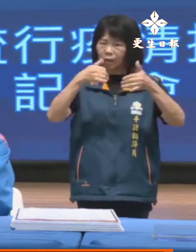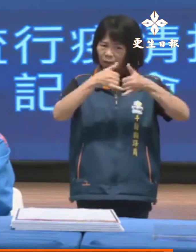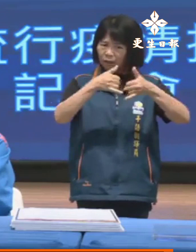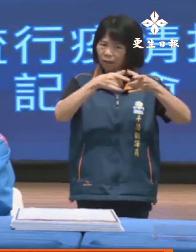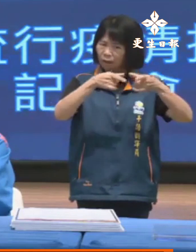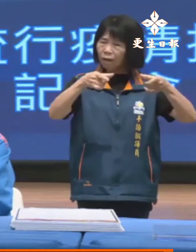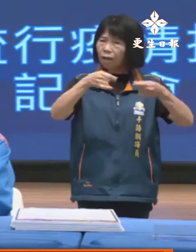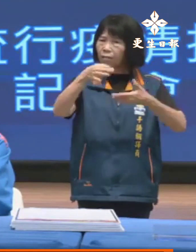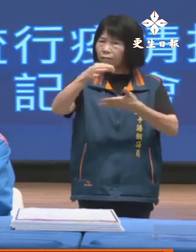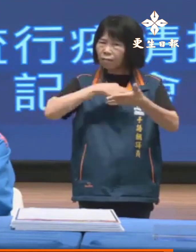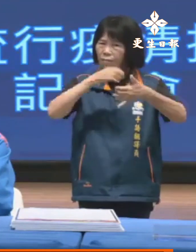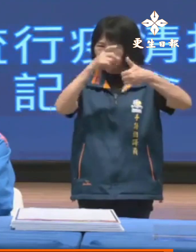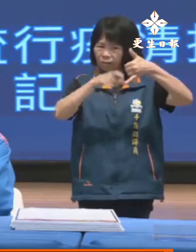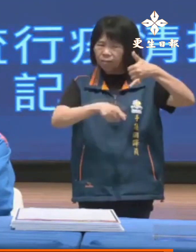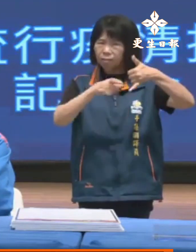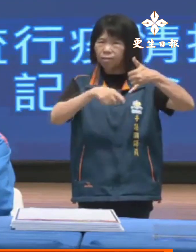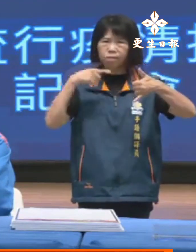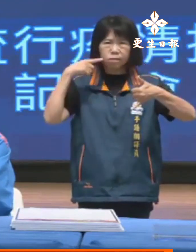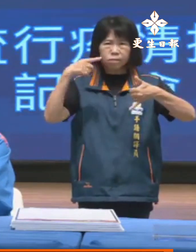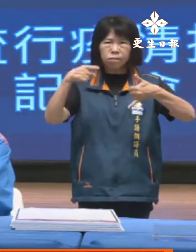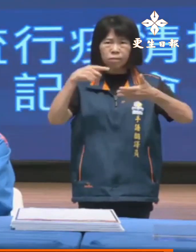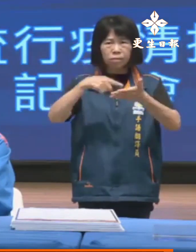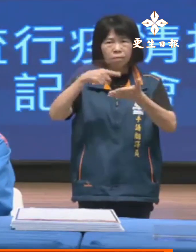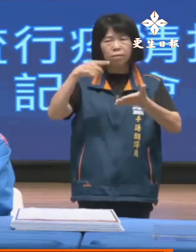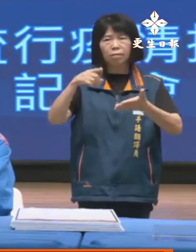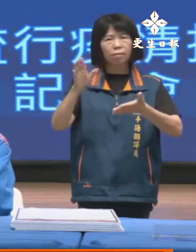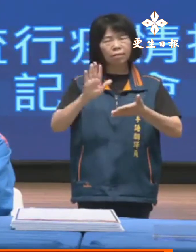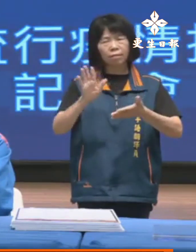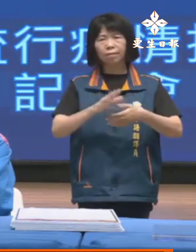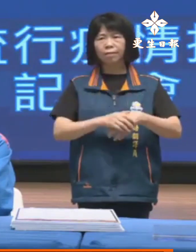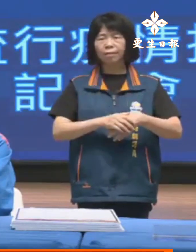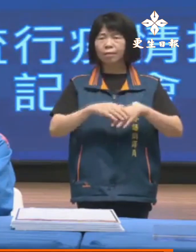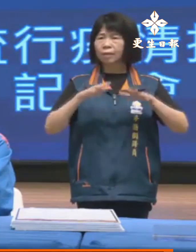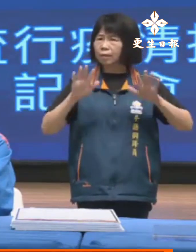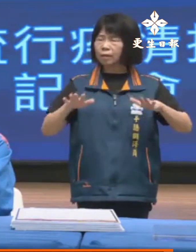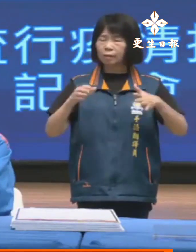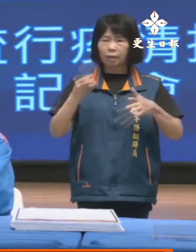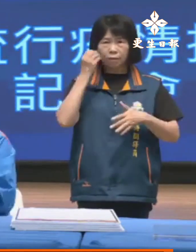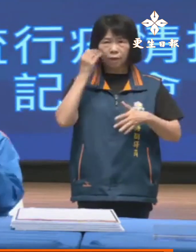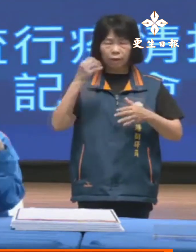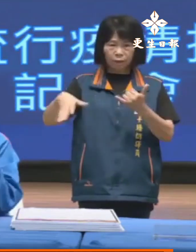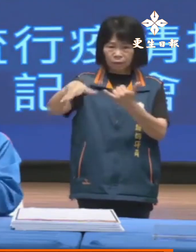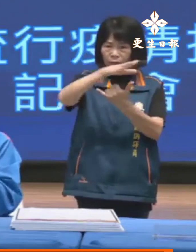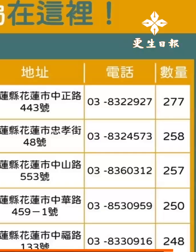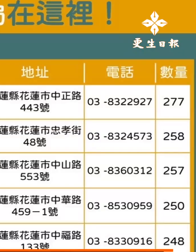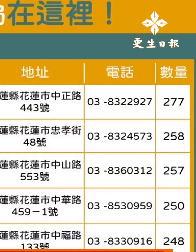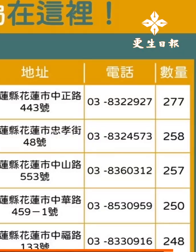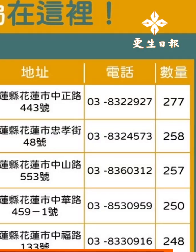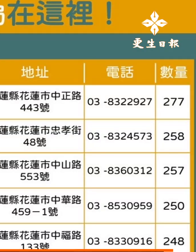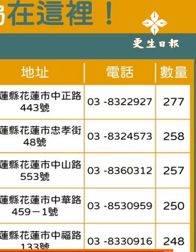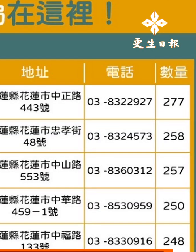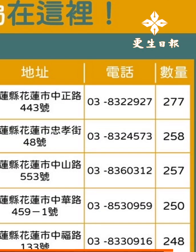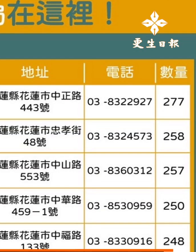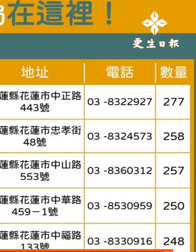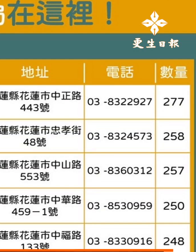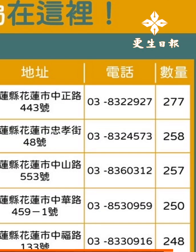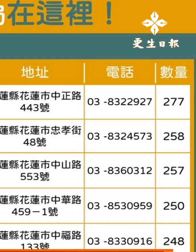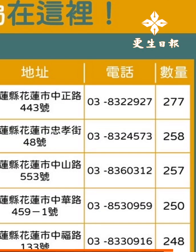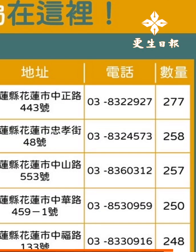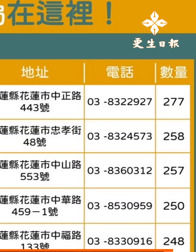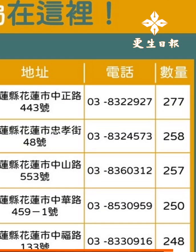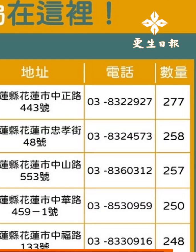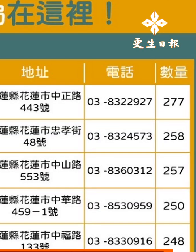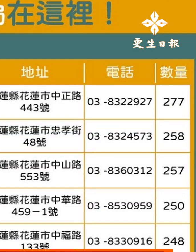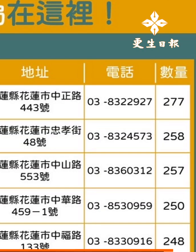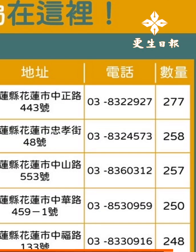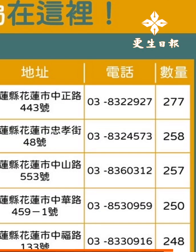县其实我们现在全国是卡一个名字的这个一个名字的健保卡只能一个